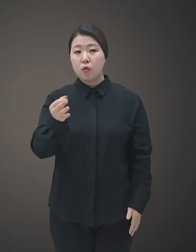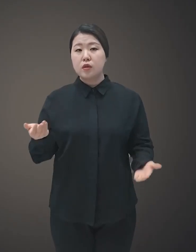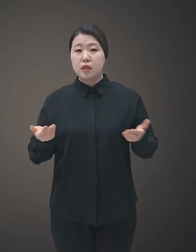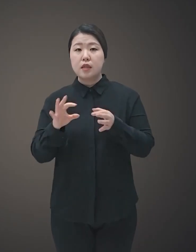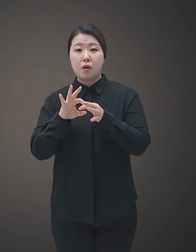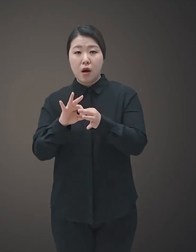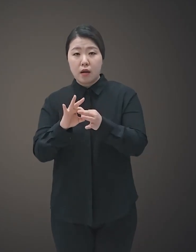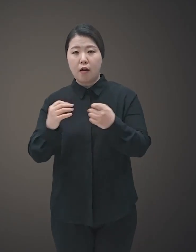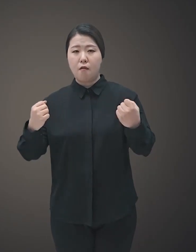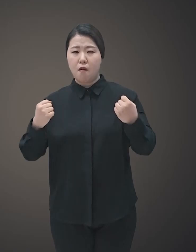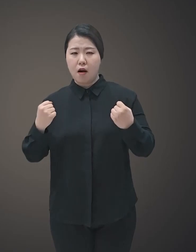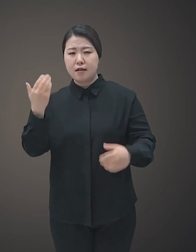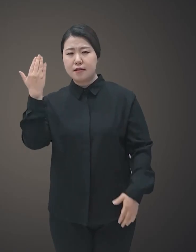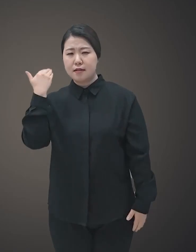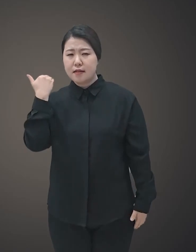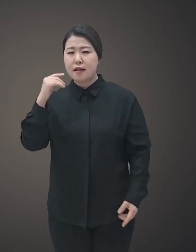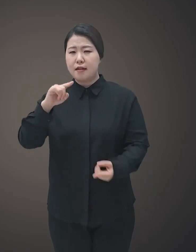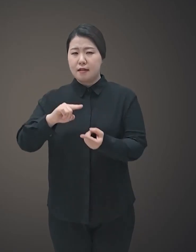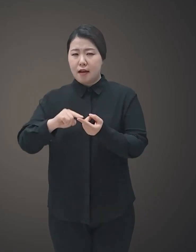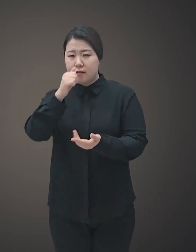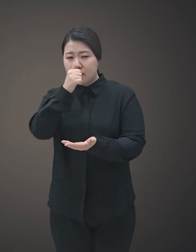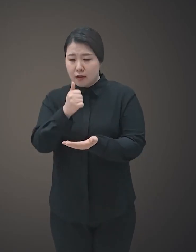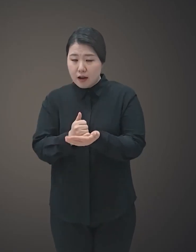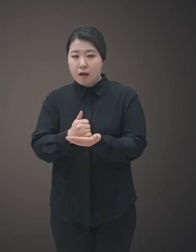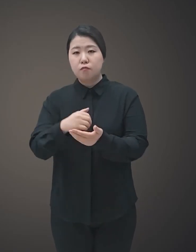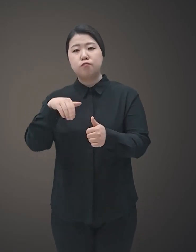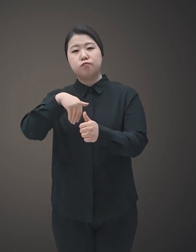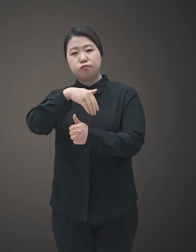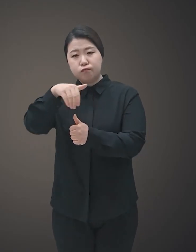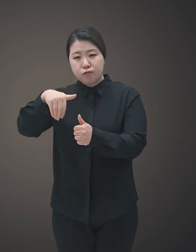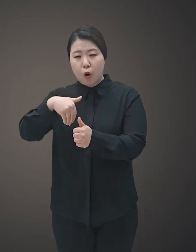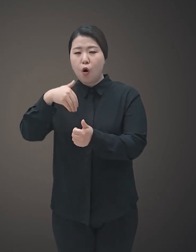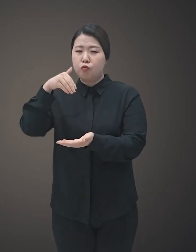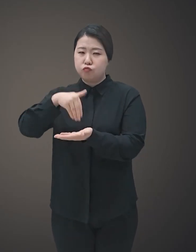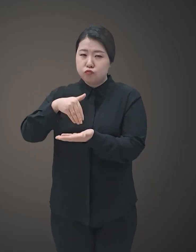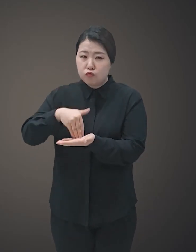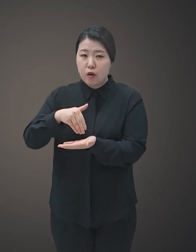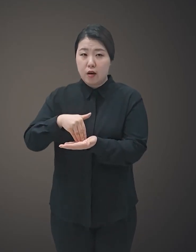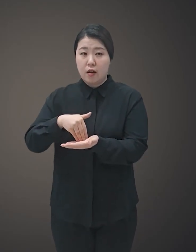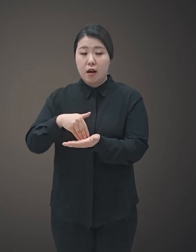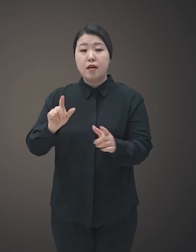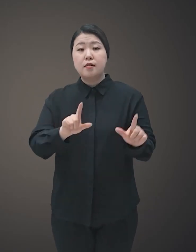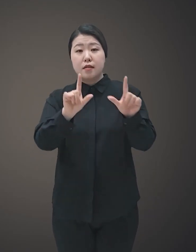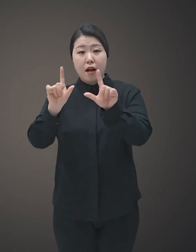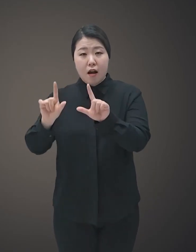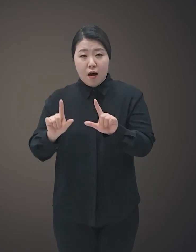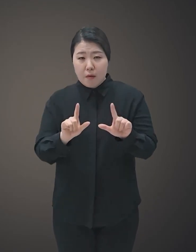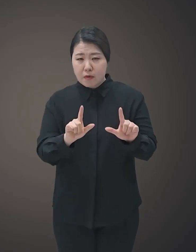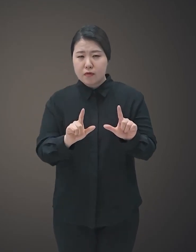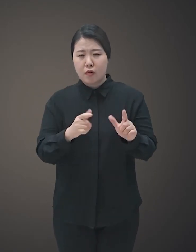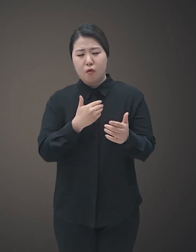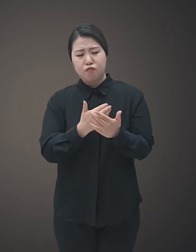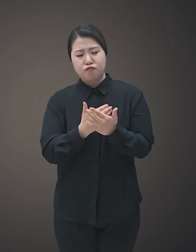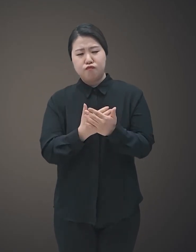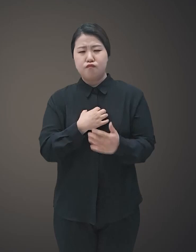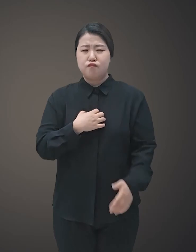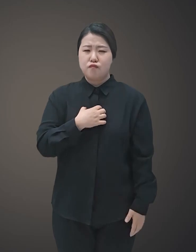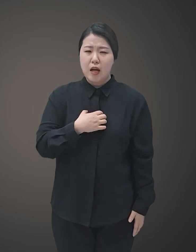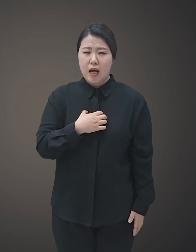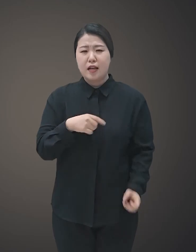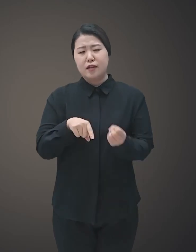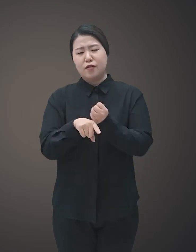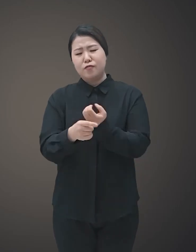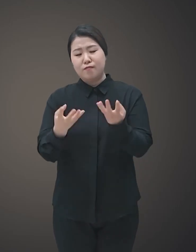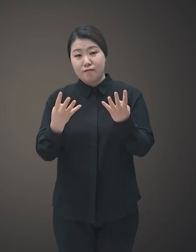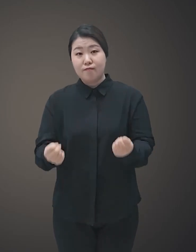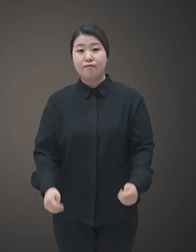돈, 직장, 관계, 건강, 지난 일에 대한 죄책감, 후회, 환경, 살아가면서 불안할 이유야 너무